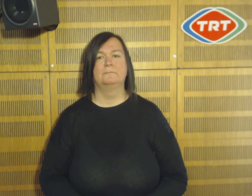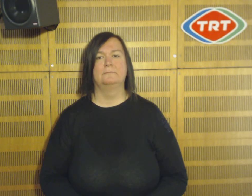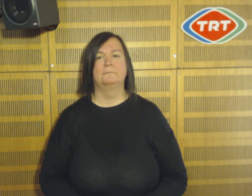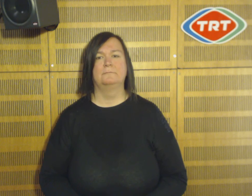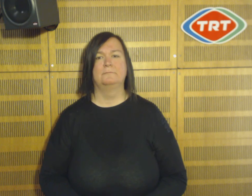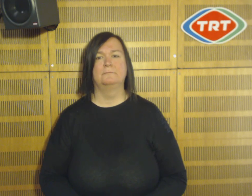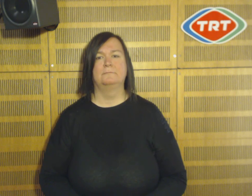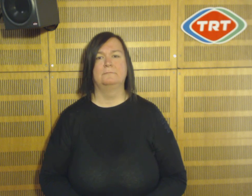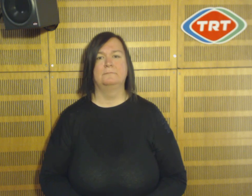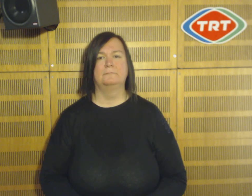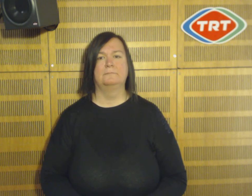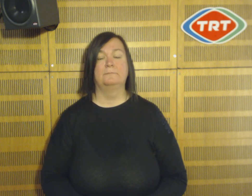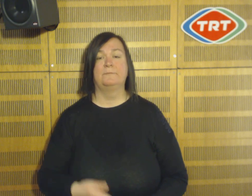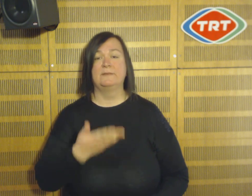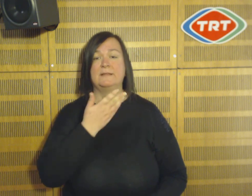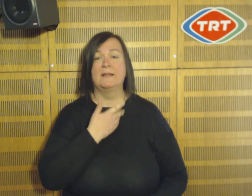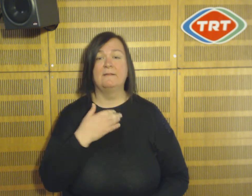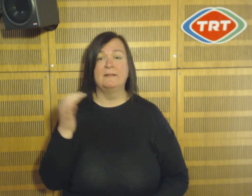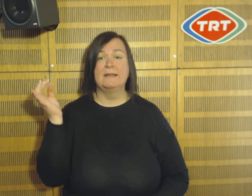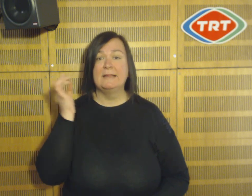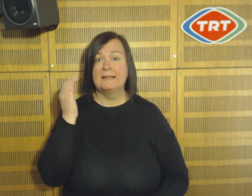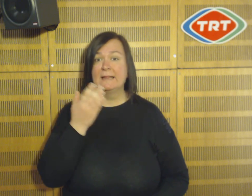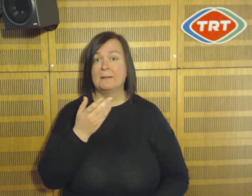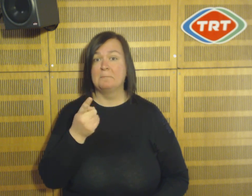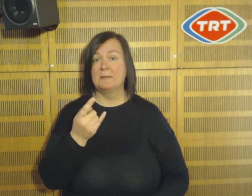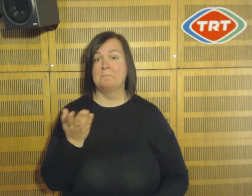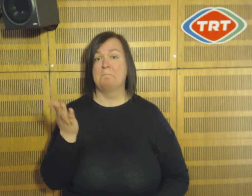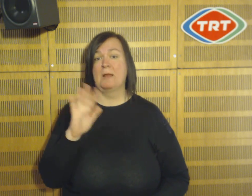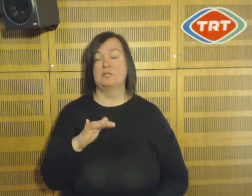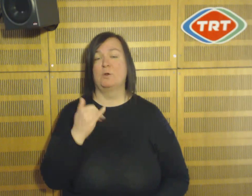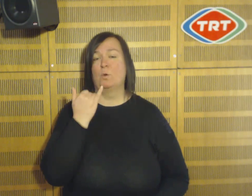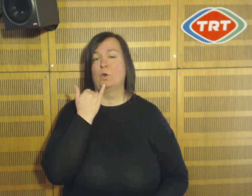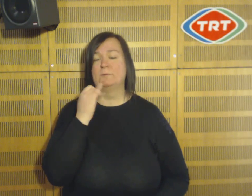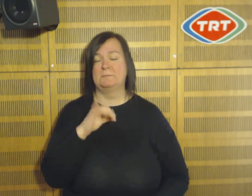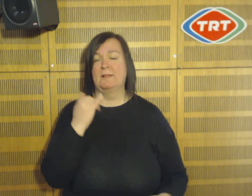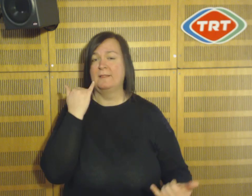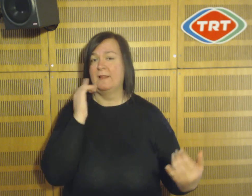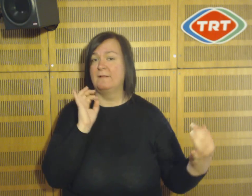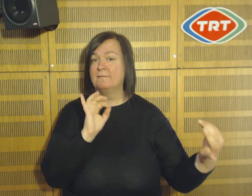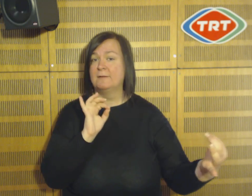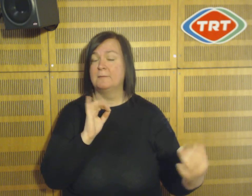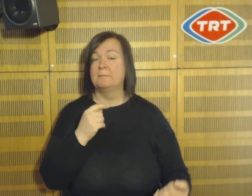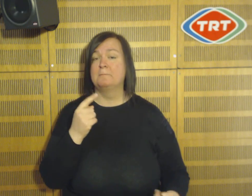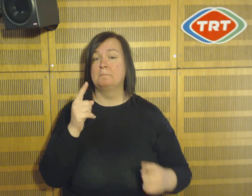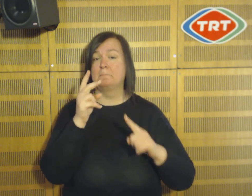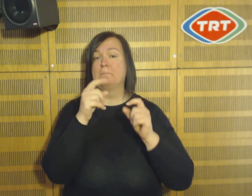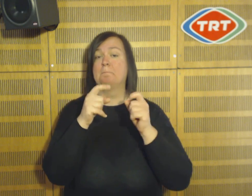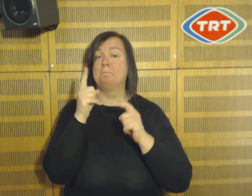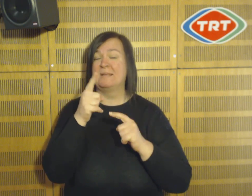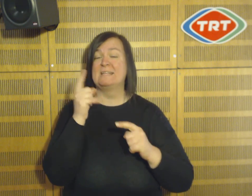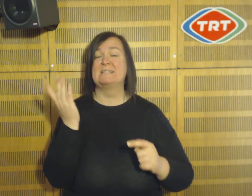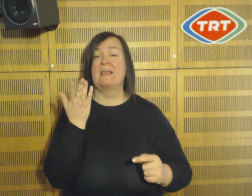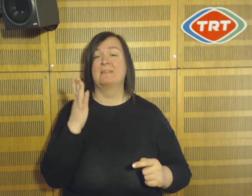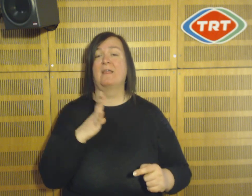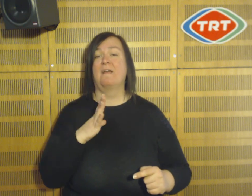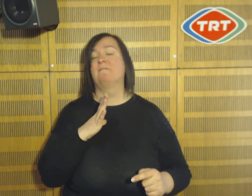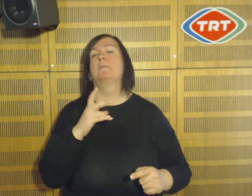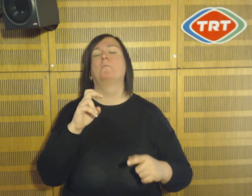ediyor Sevgili dinleyenler imiz bir başka konuğumuz Yine telefon hattında bir sen daha var projesi için konuşmak